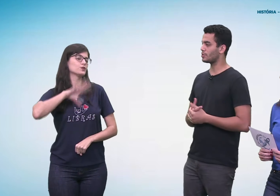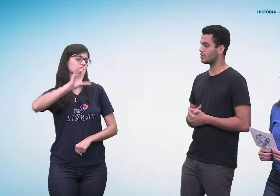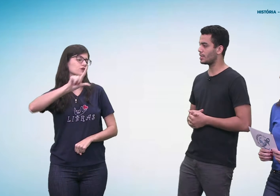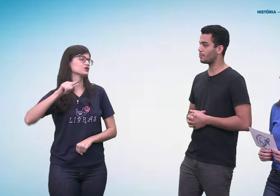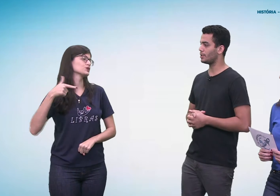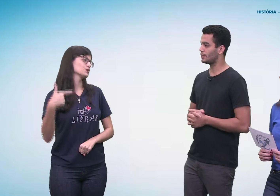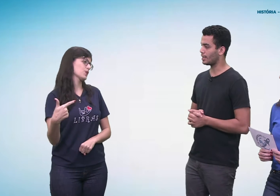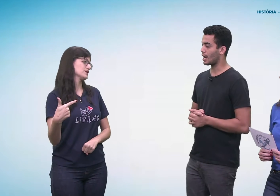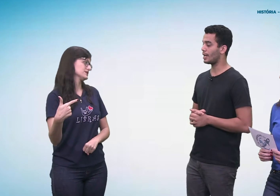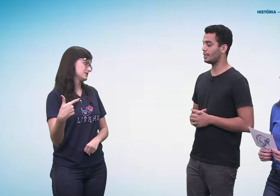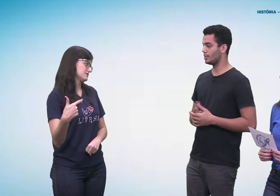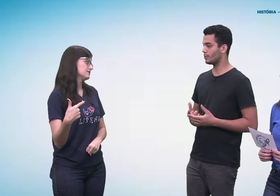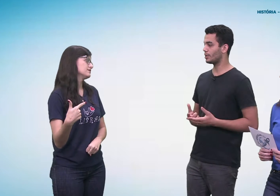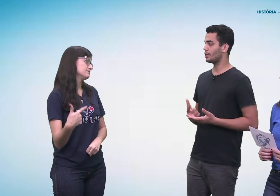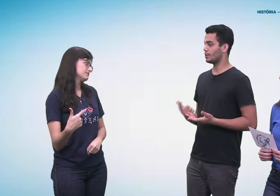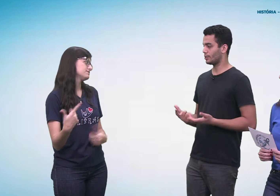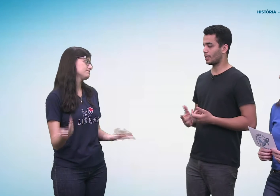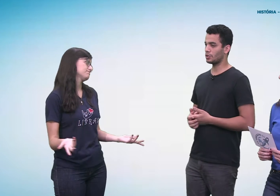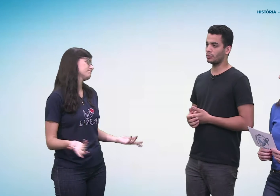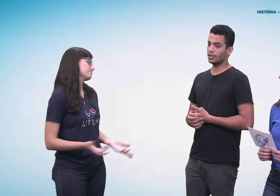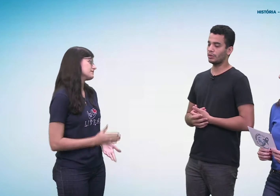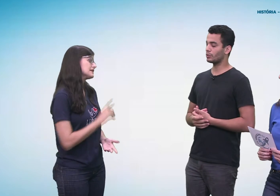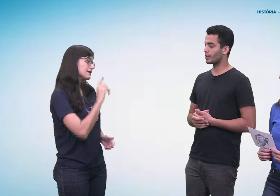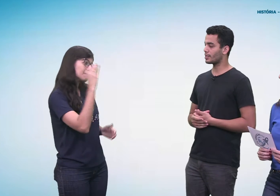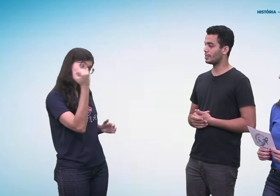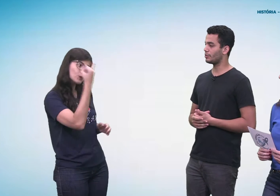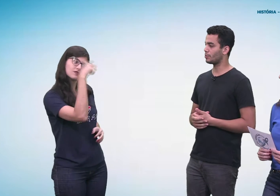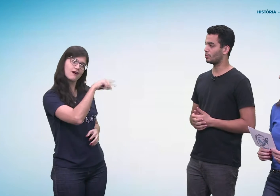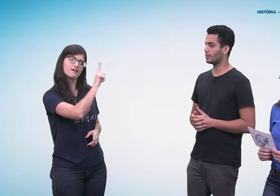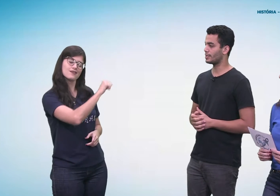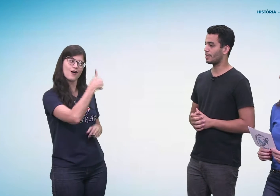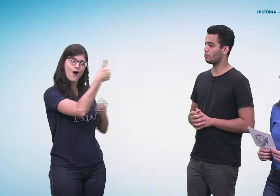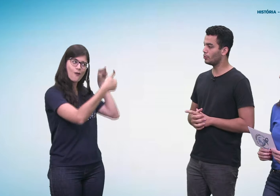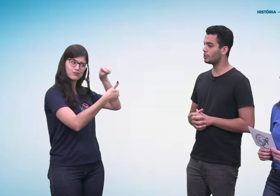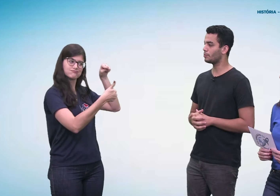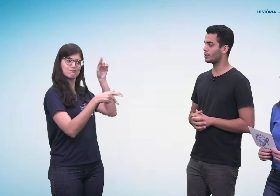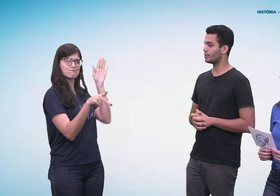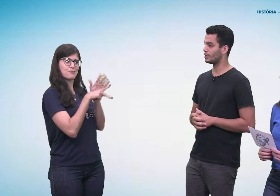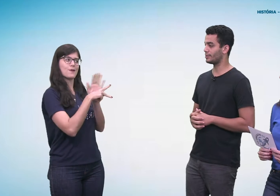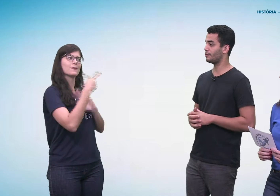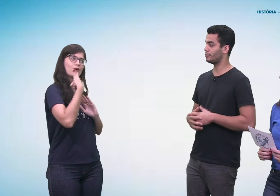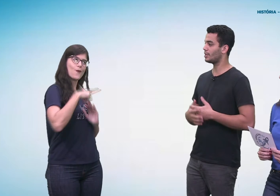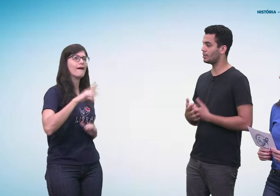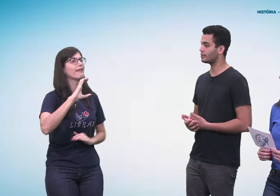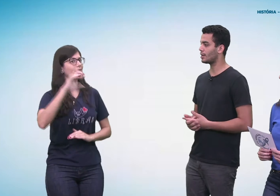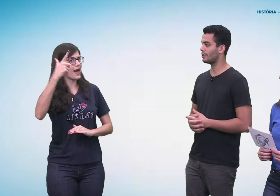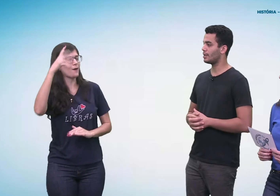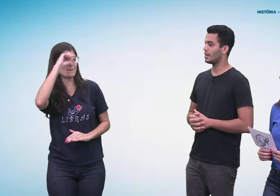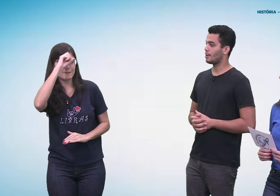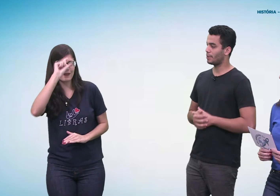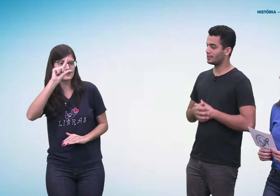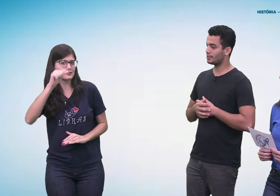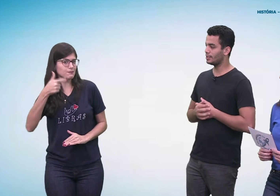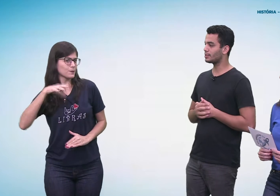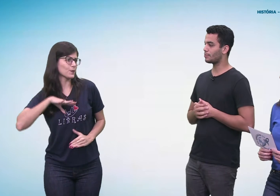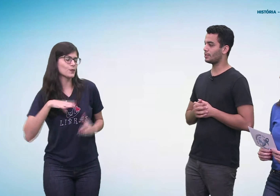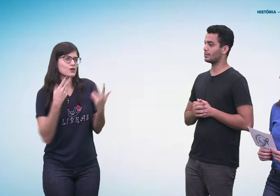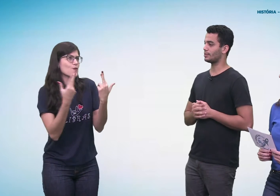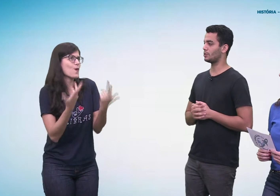conseguir aprender a língua, a segunda língua, no caso, a língua portuguesa. É muito importante, isso é fundamental. Precisa aprender essa segunda